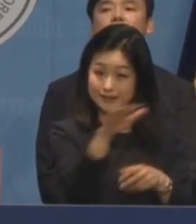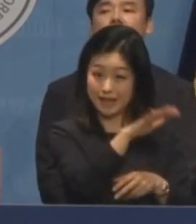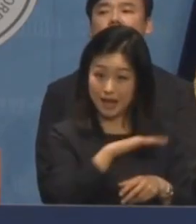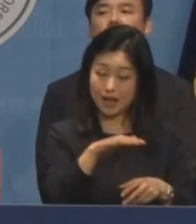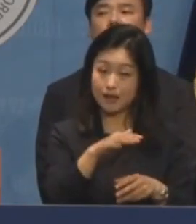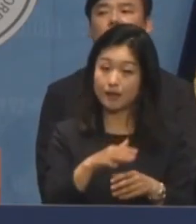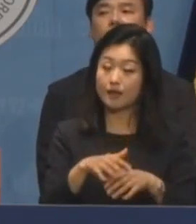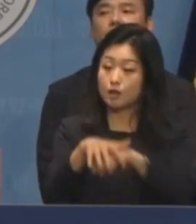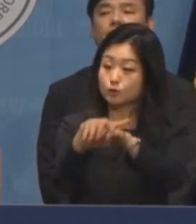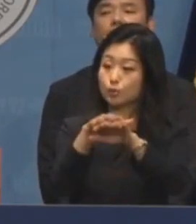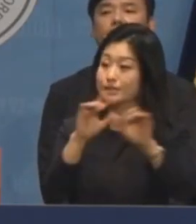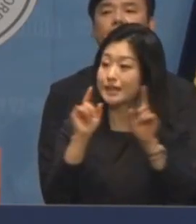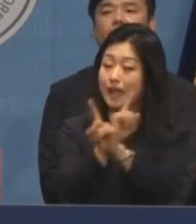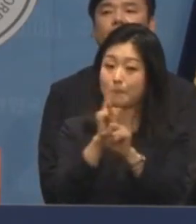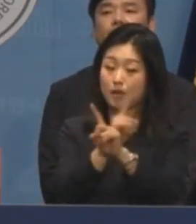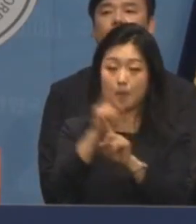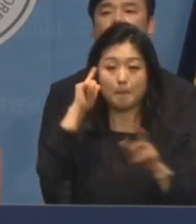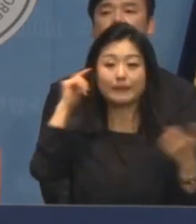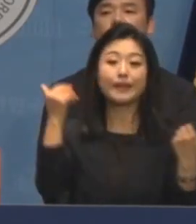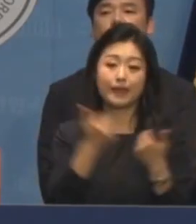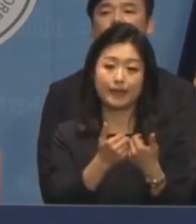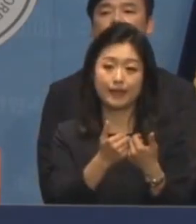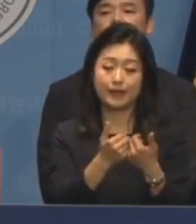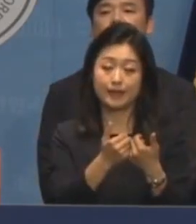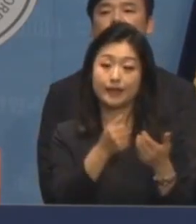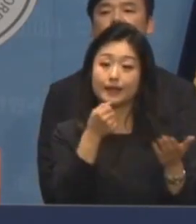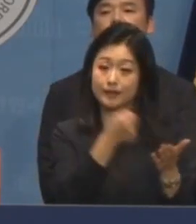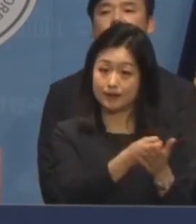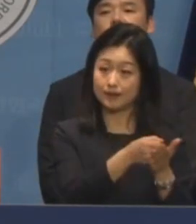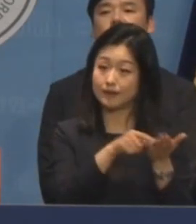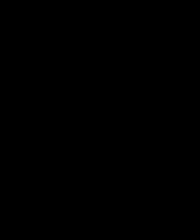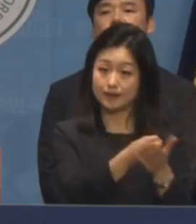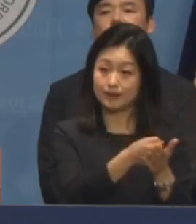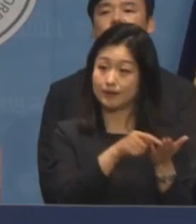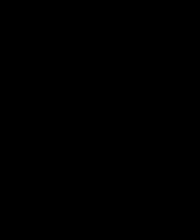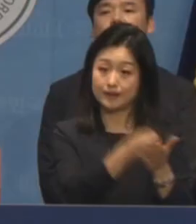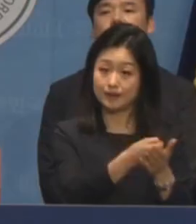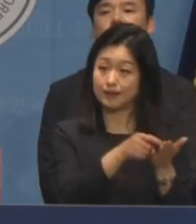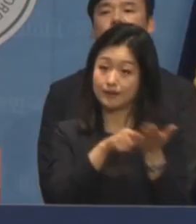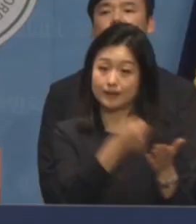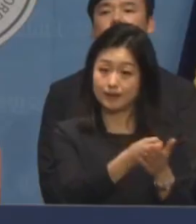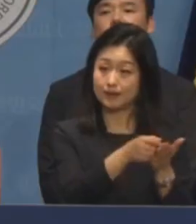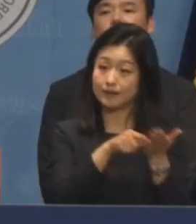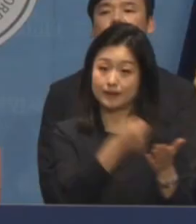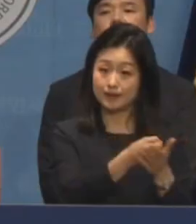목소리로 조직 개편안을 반대를 했습니다. 그런데